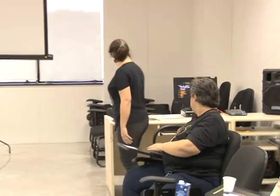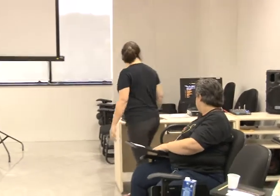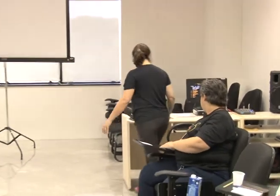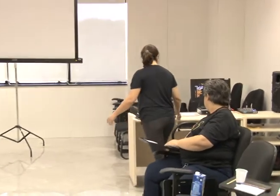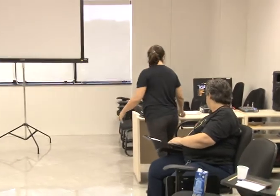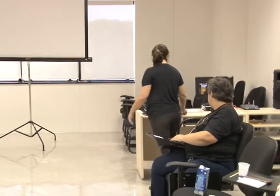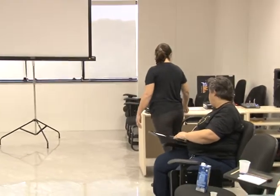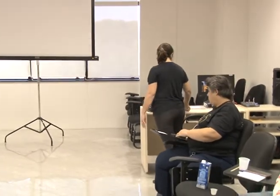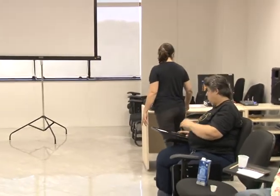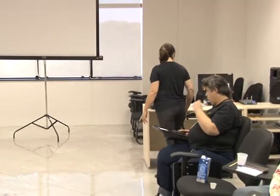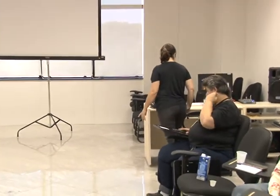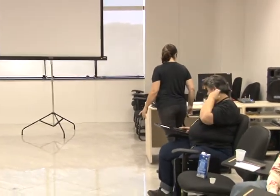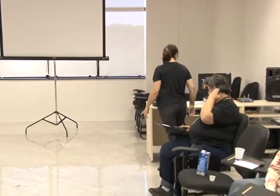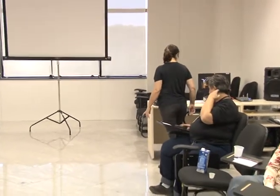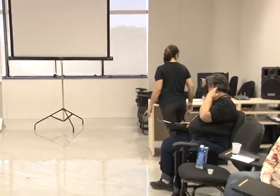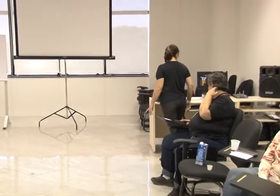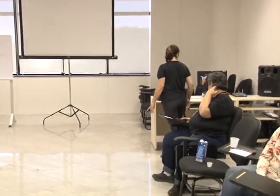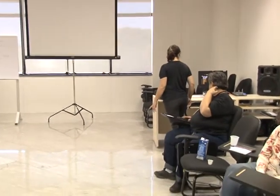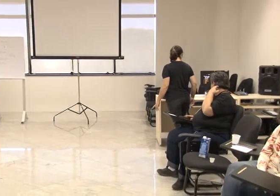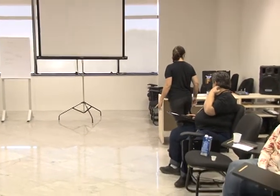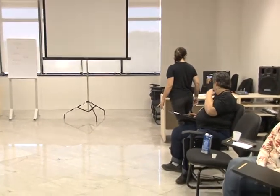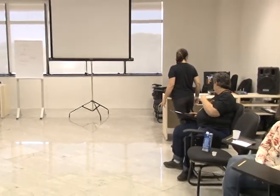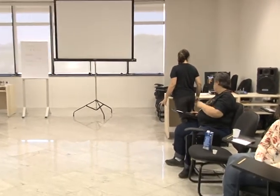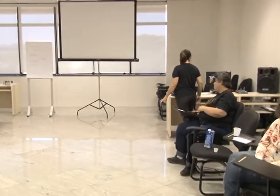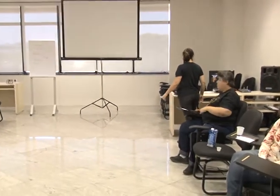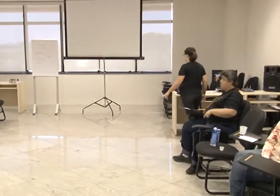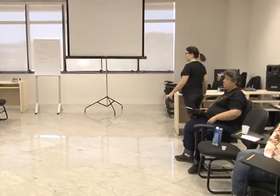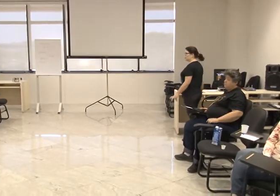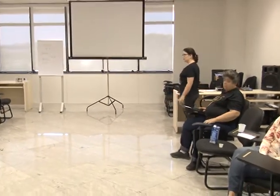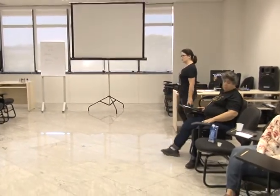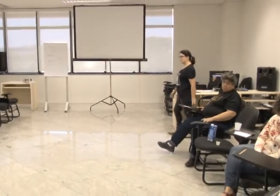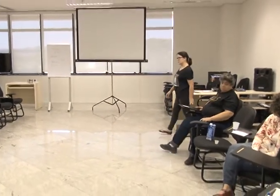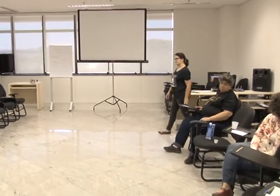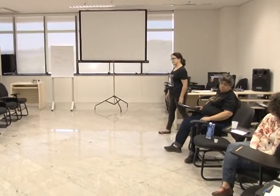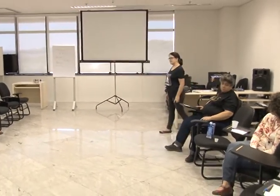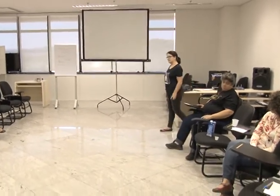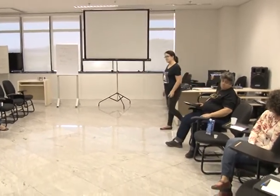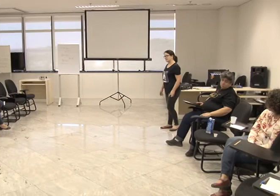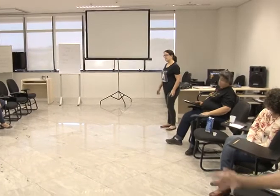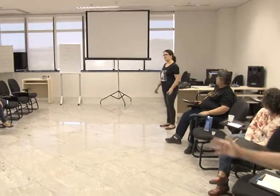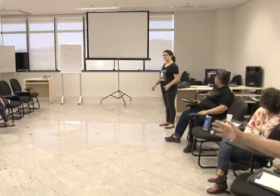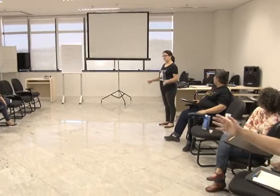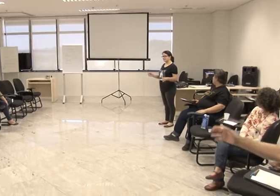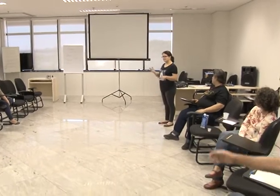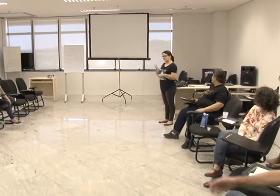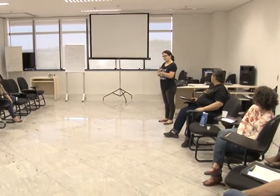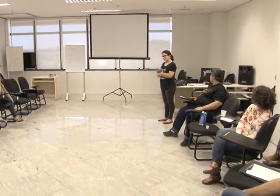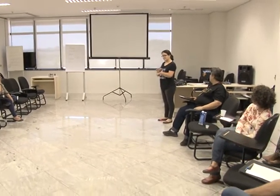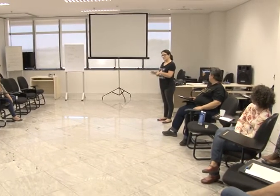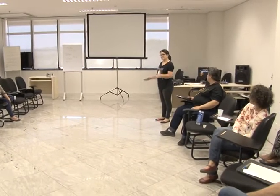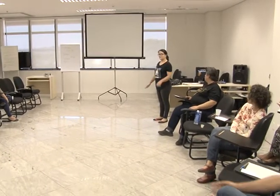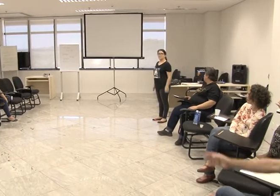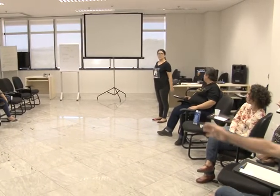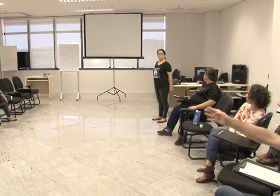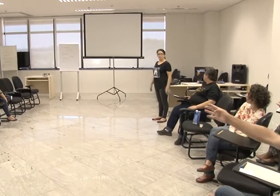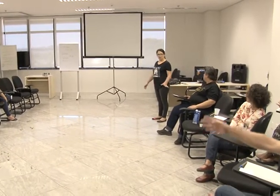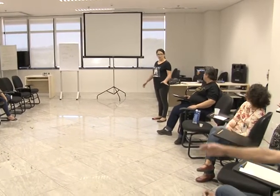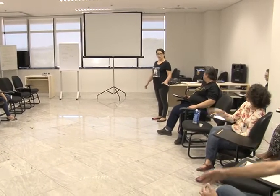Vou dar para vocês 5 minutos para vocês. Pode?